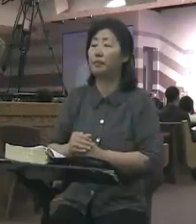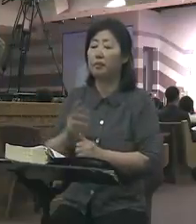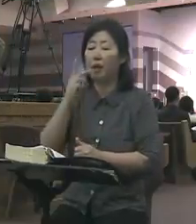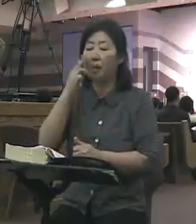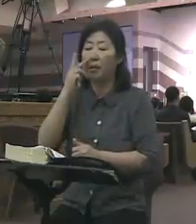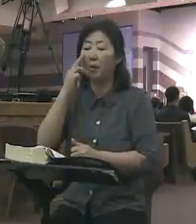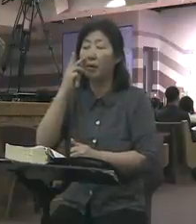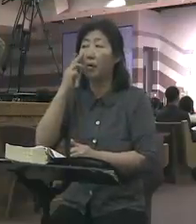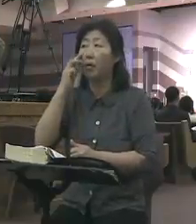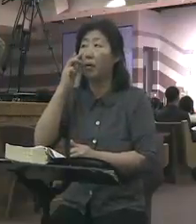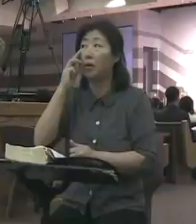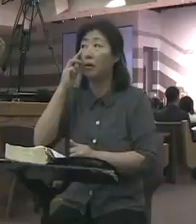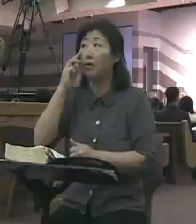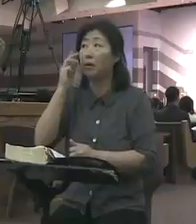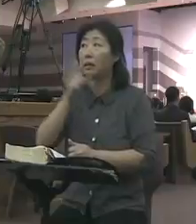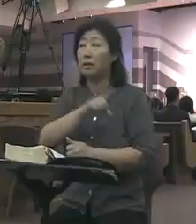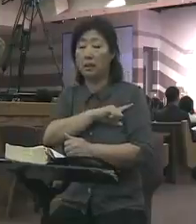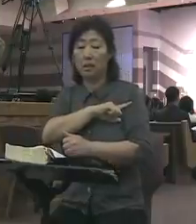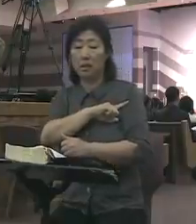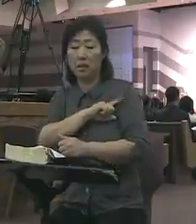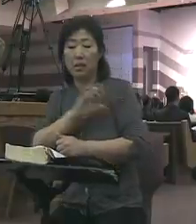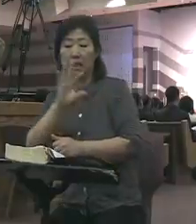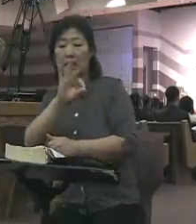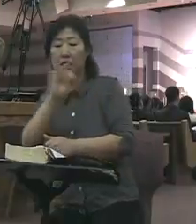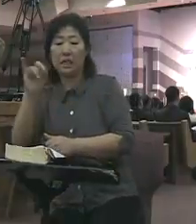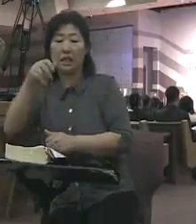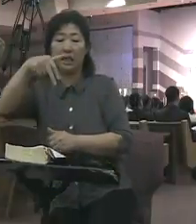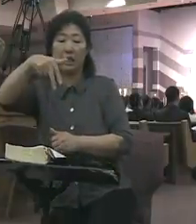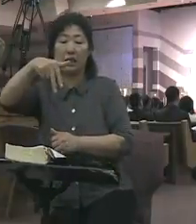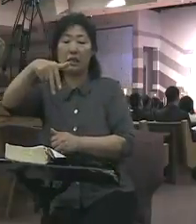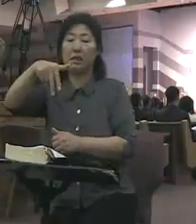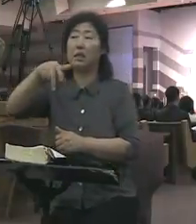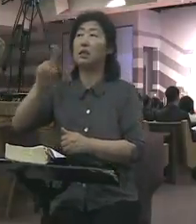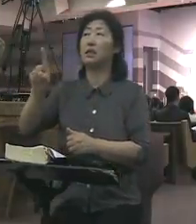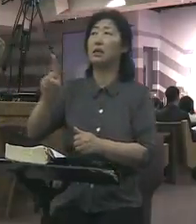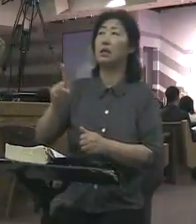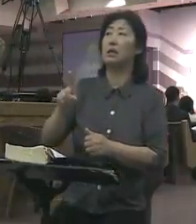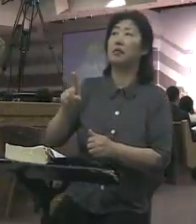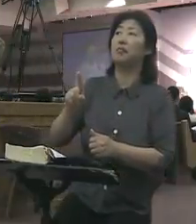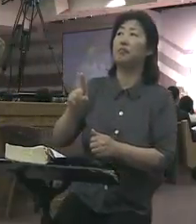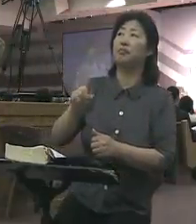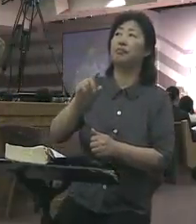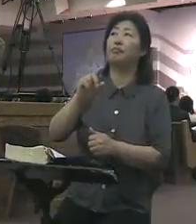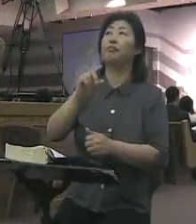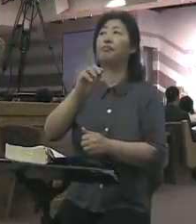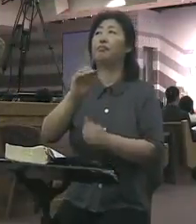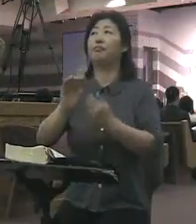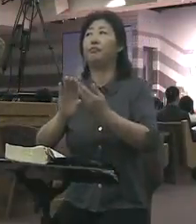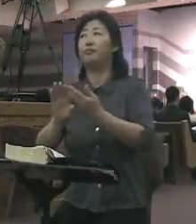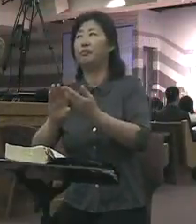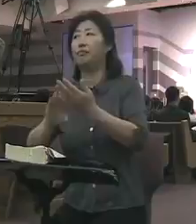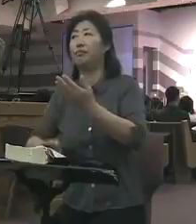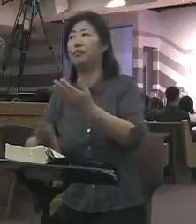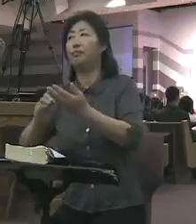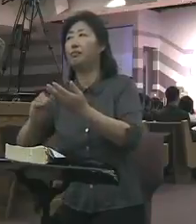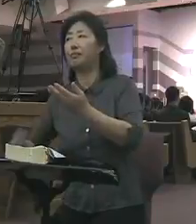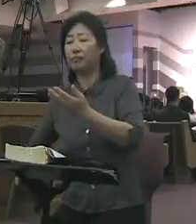그 역사상 가장 그 이자율이 그냥 가장 밑으로 떨어진 때였어요. 그러다가 그때로부터 한 달